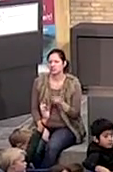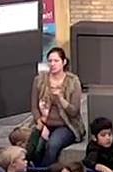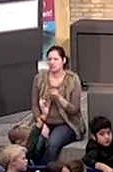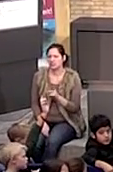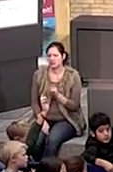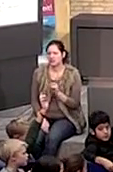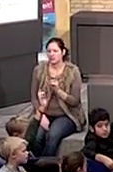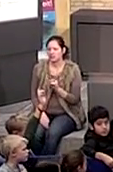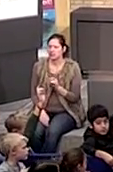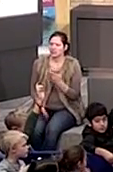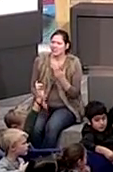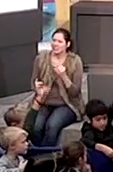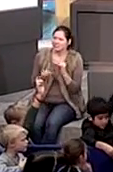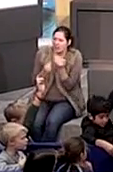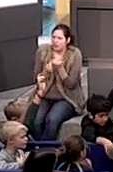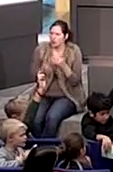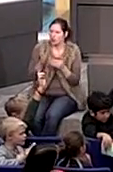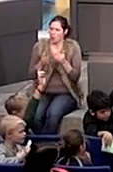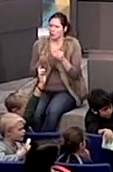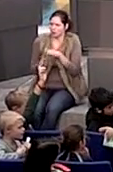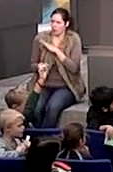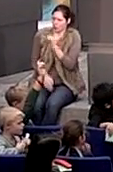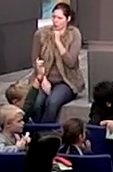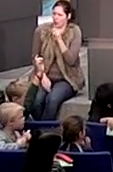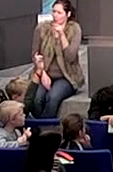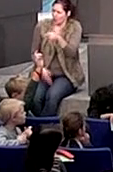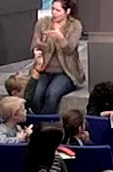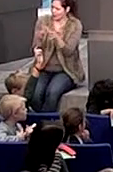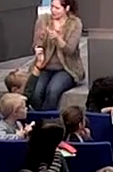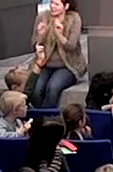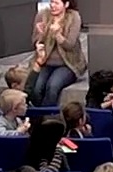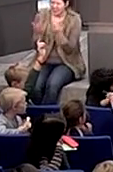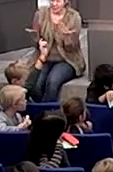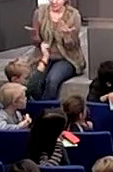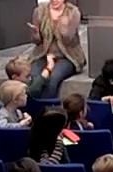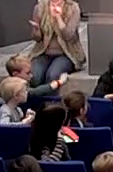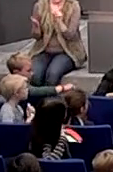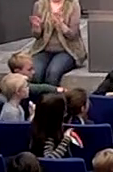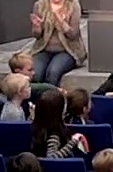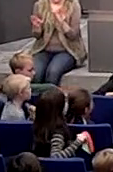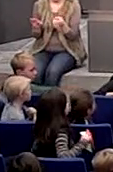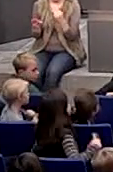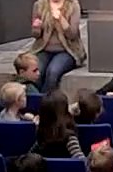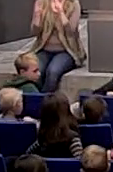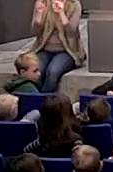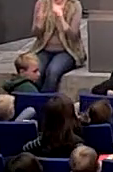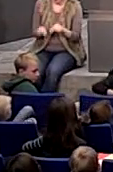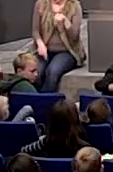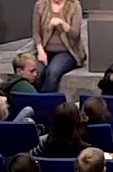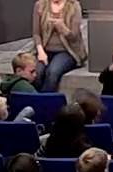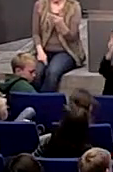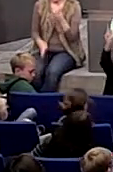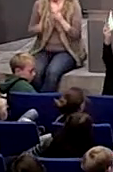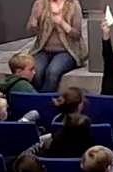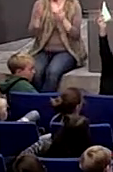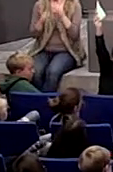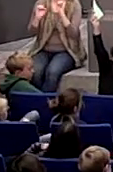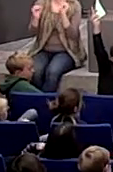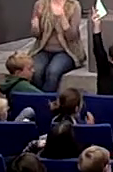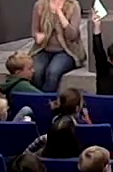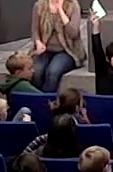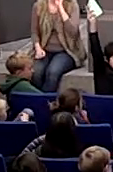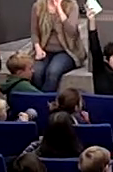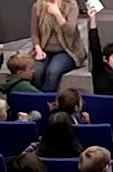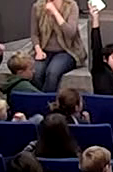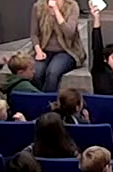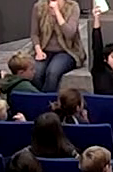werk... Of een robot ook grappen kan maken. Daar wordt inmiddels onderzoek naar gedaan. En robots kunnen flauwe